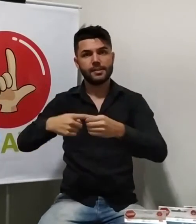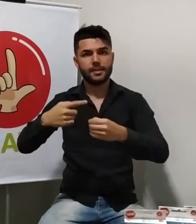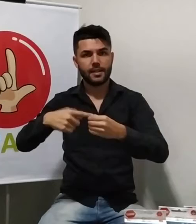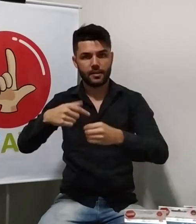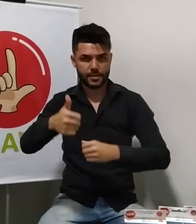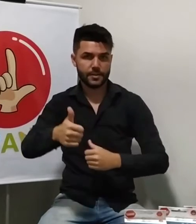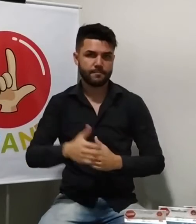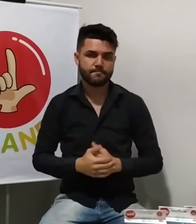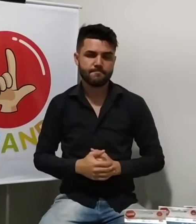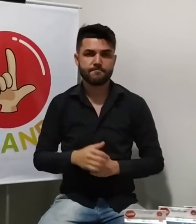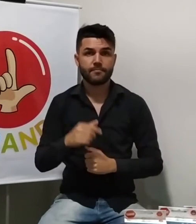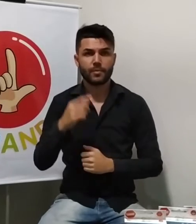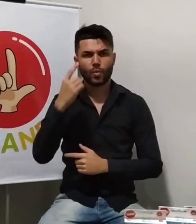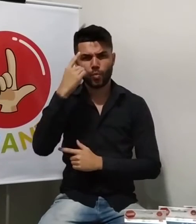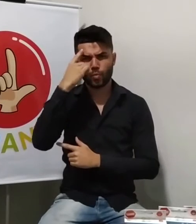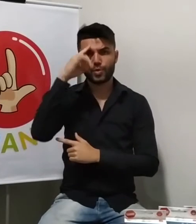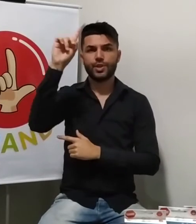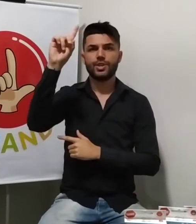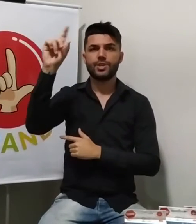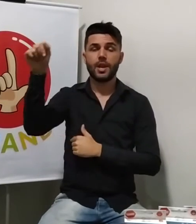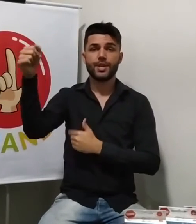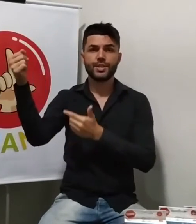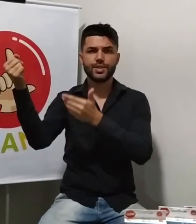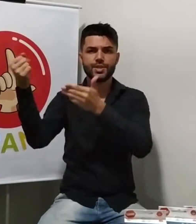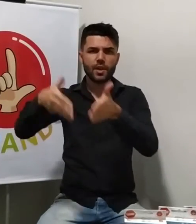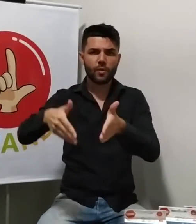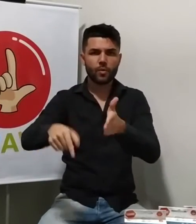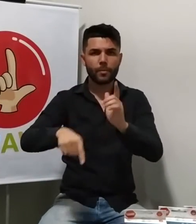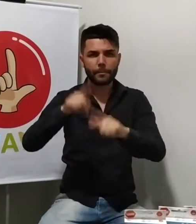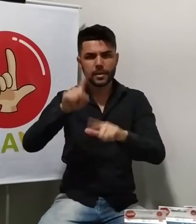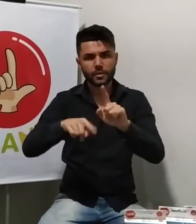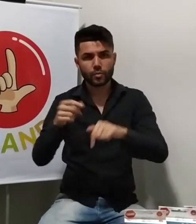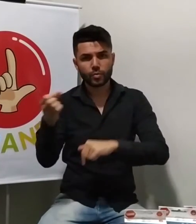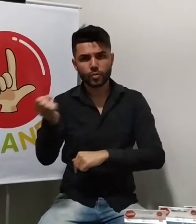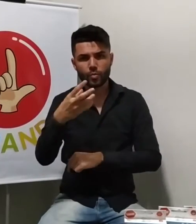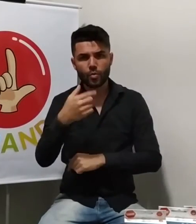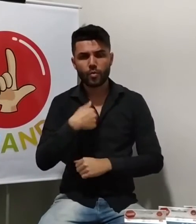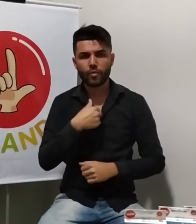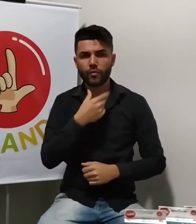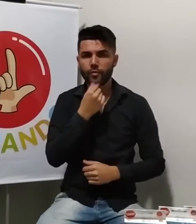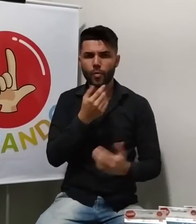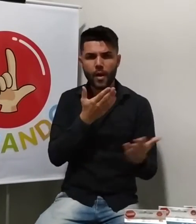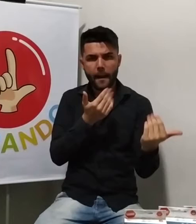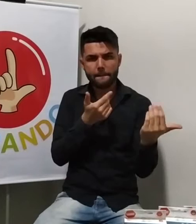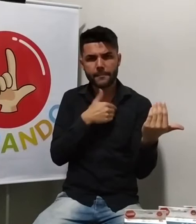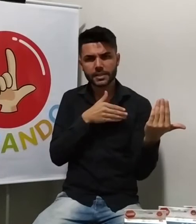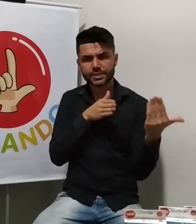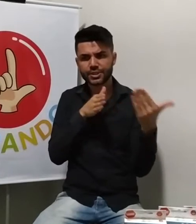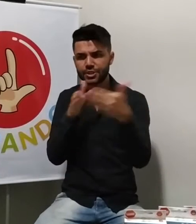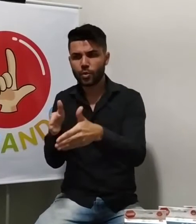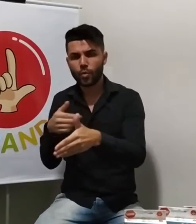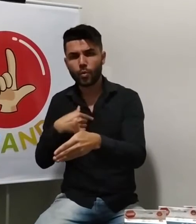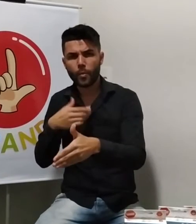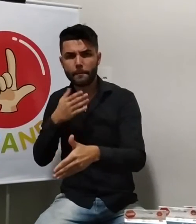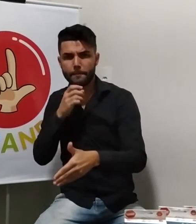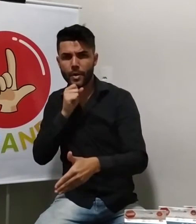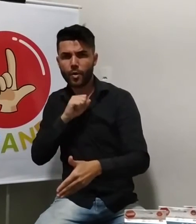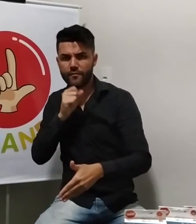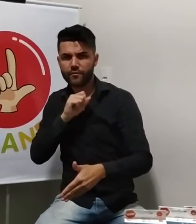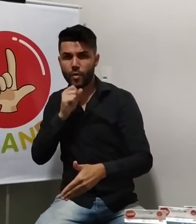essa foi uma história, assim, que foi repetida na minha família, porque aí perderam tudo, quebrou, né, a fábrica acabou. E ficou marcado muito na minha história, sabe? Esse